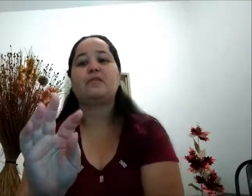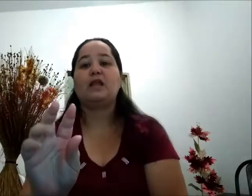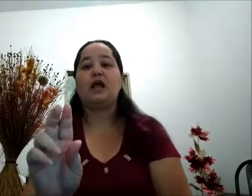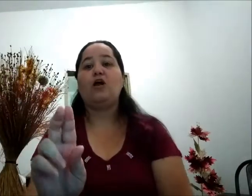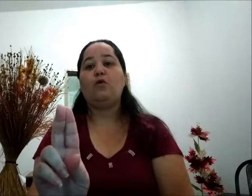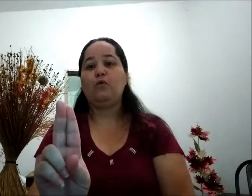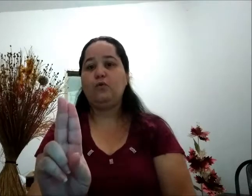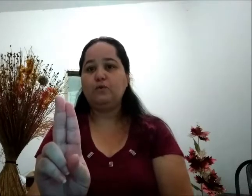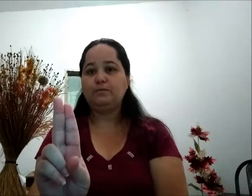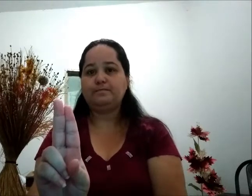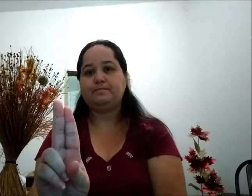U,